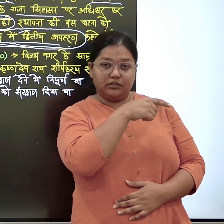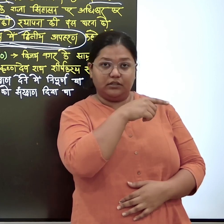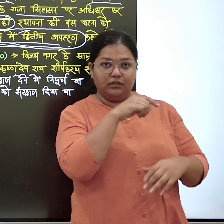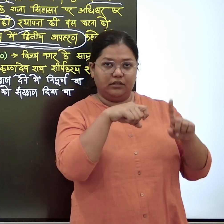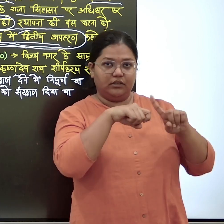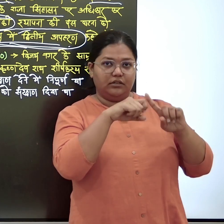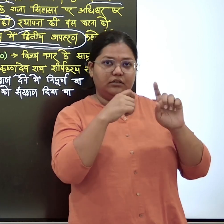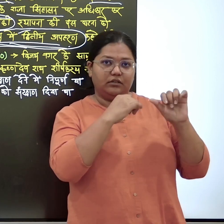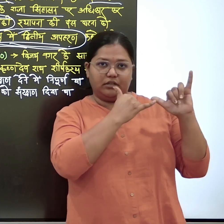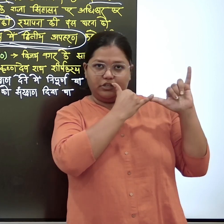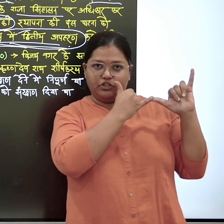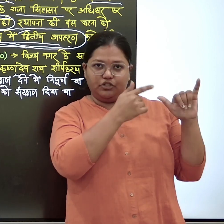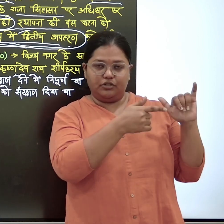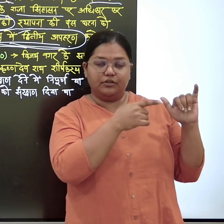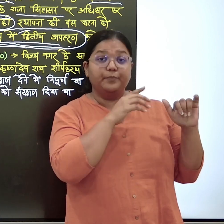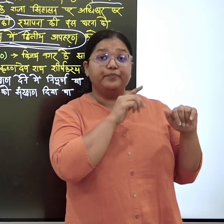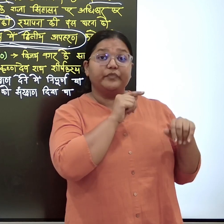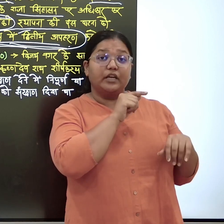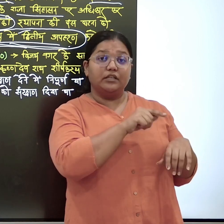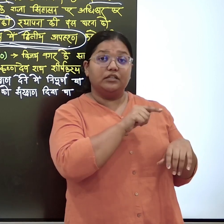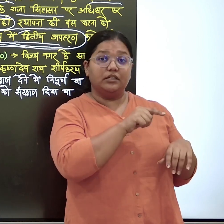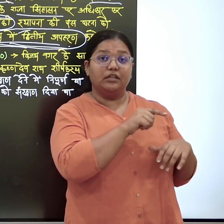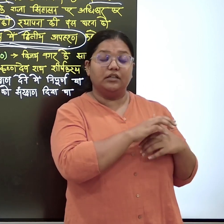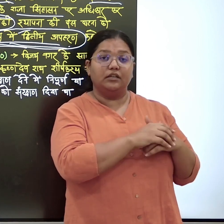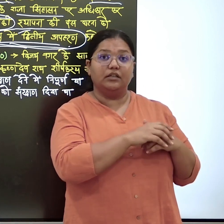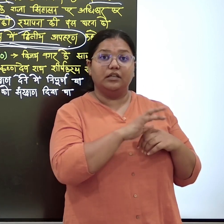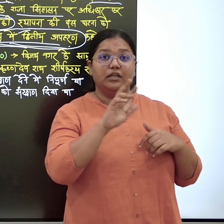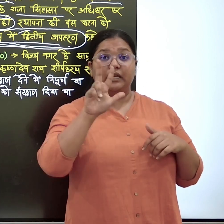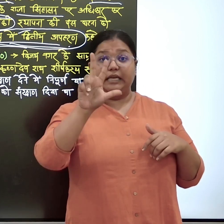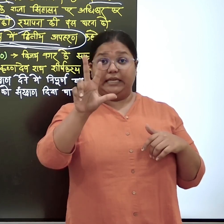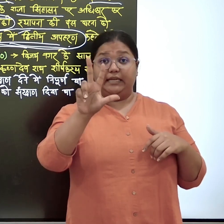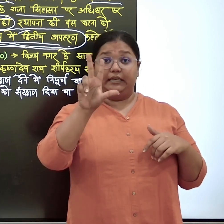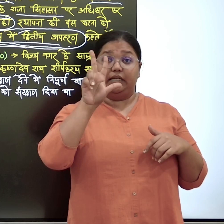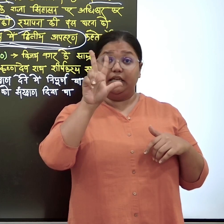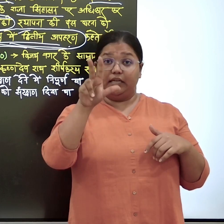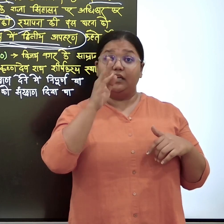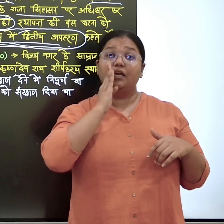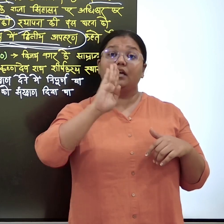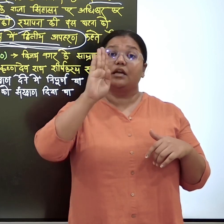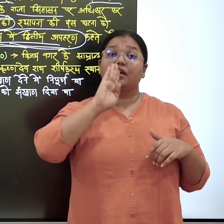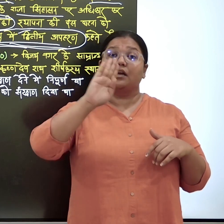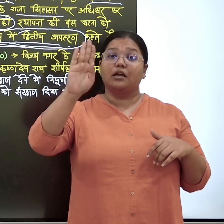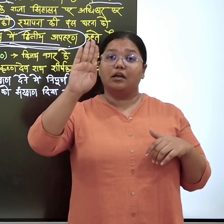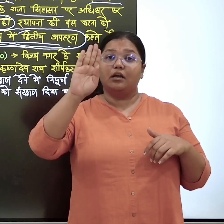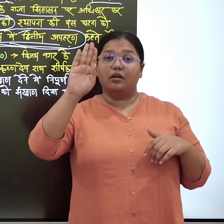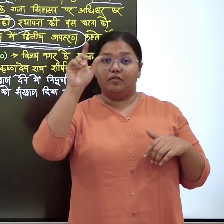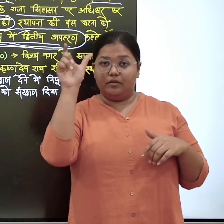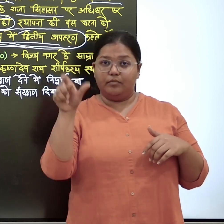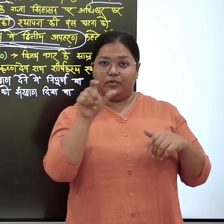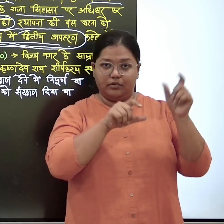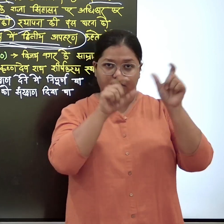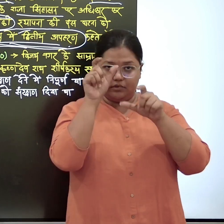इनके कवियों में 8 कवियों को संरक्षण दिया गया था, जिसको क्या बोलते थे,